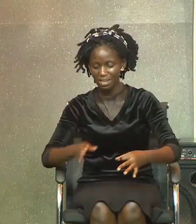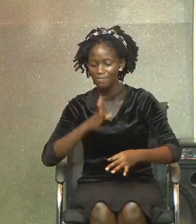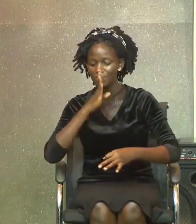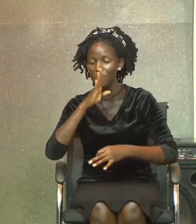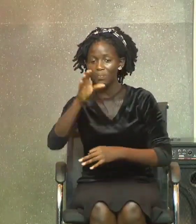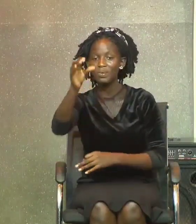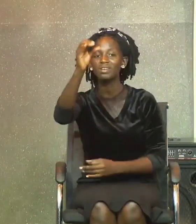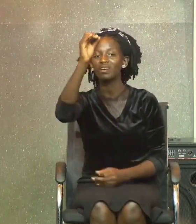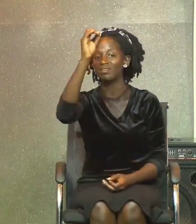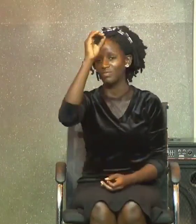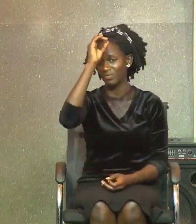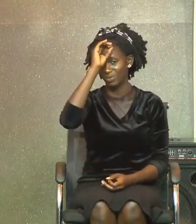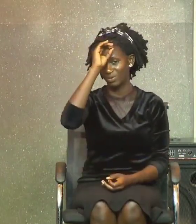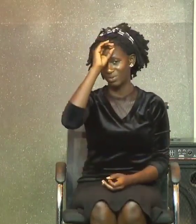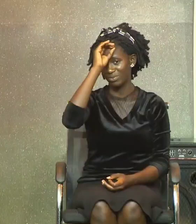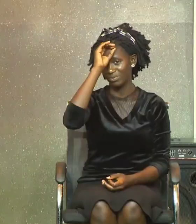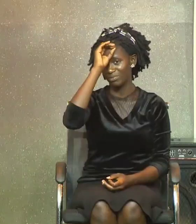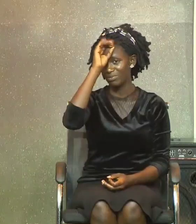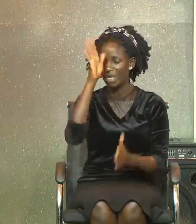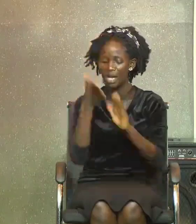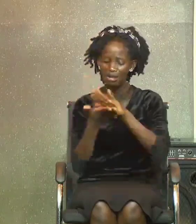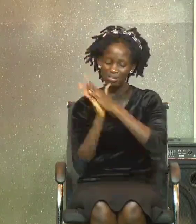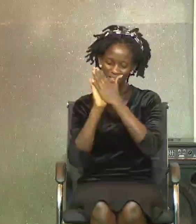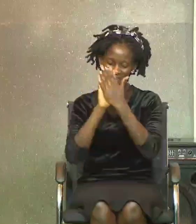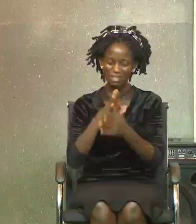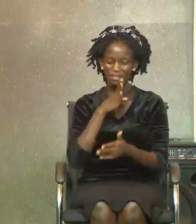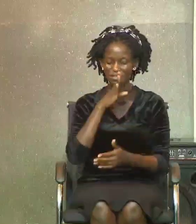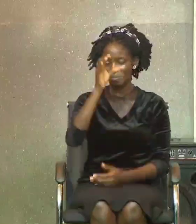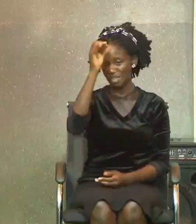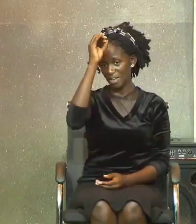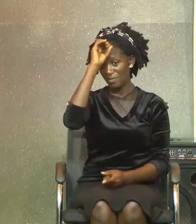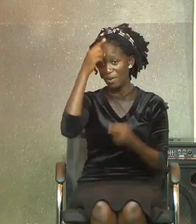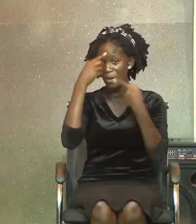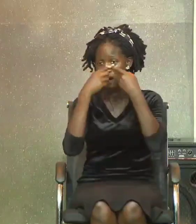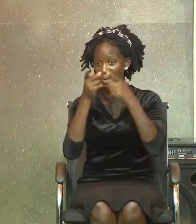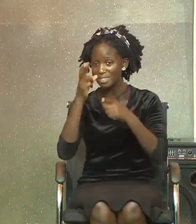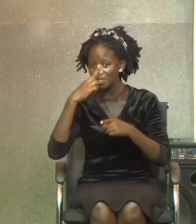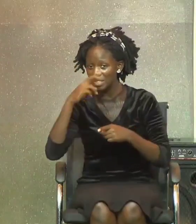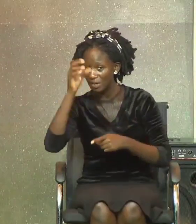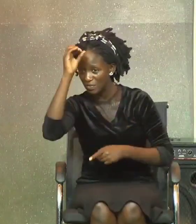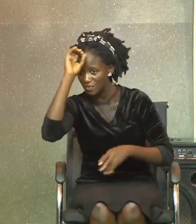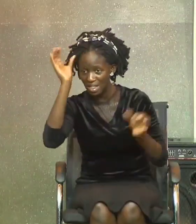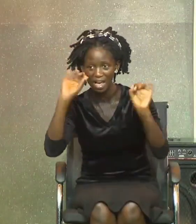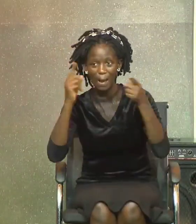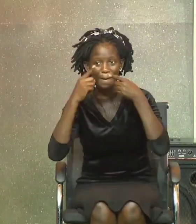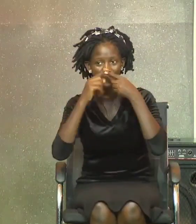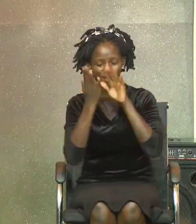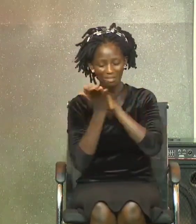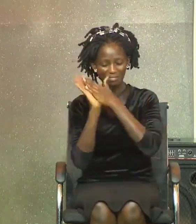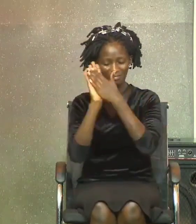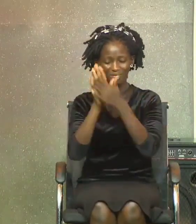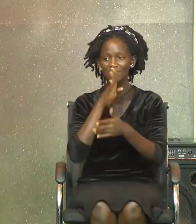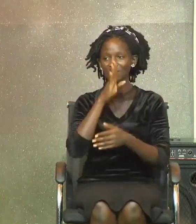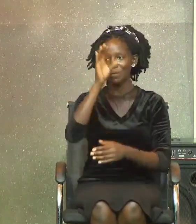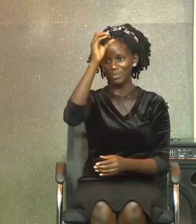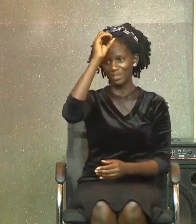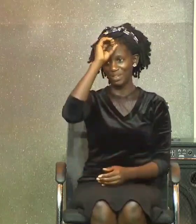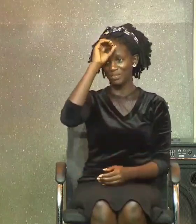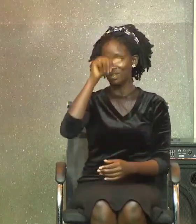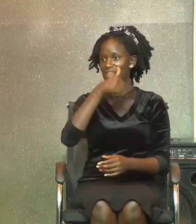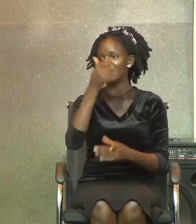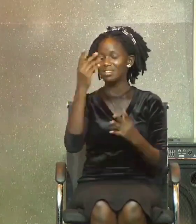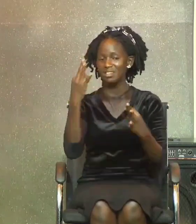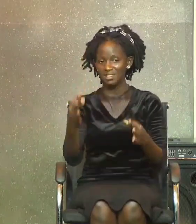omusiru n'ofuukako newankubadde toli oli mugezi naye n'ofuukako ki omusiru